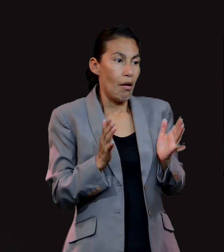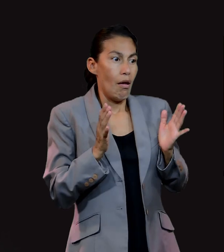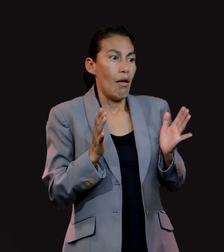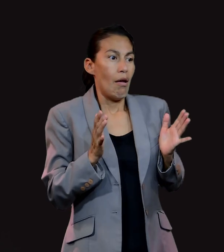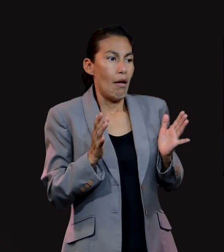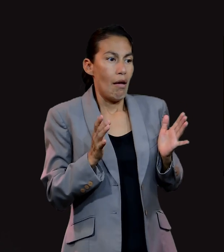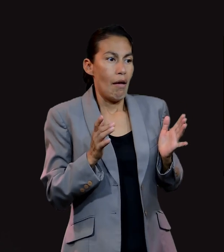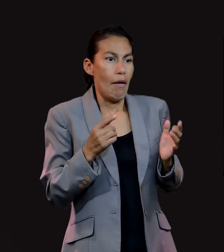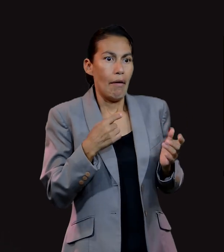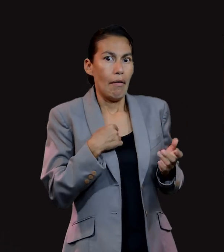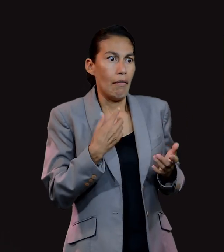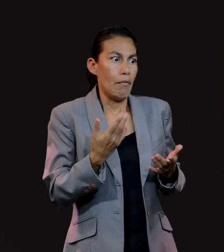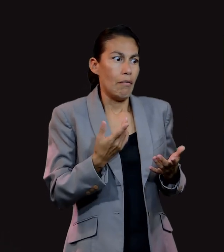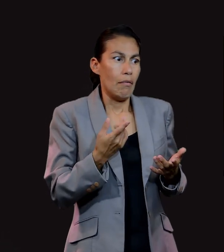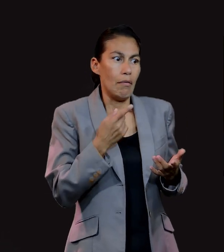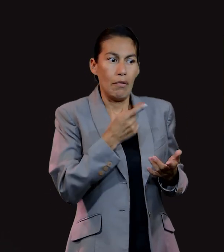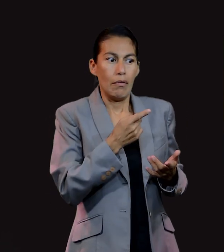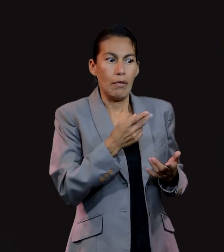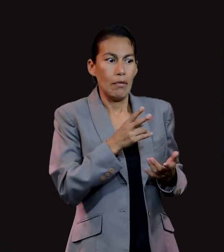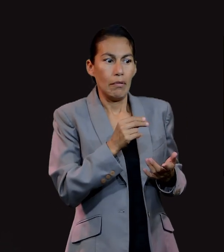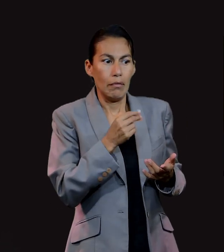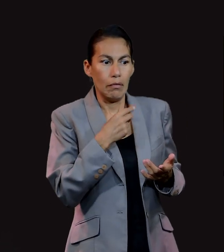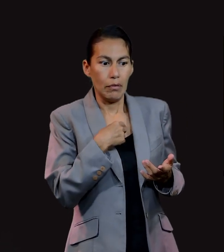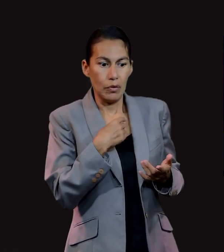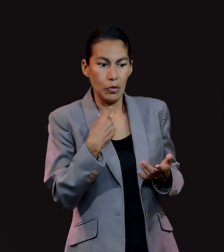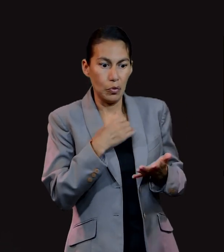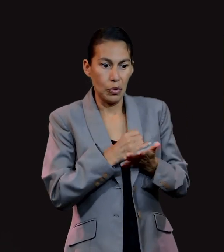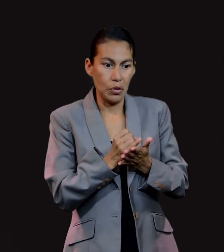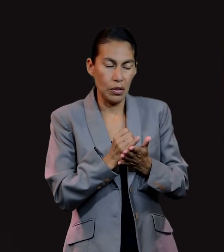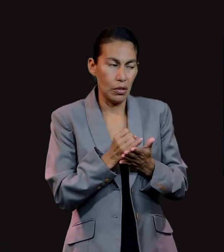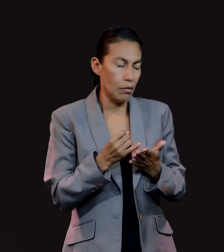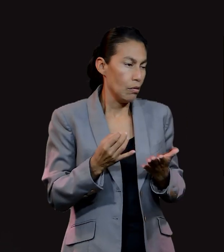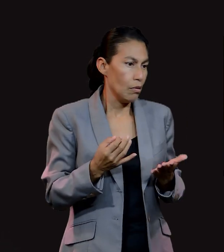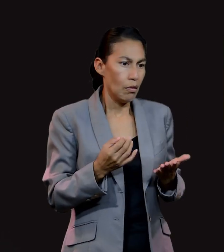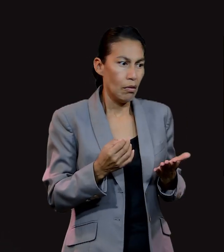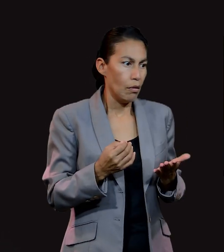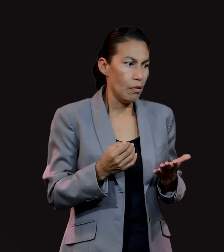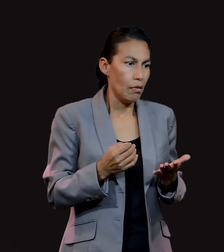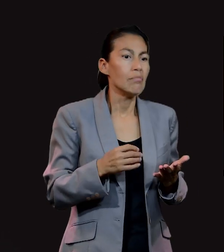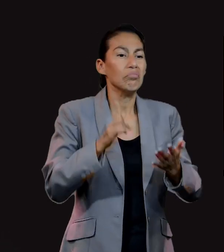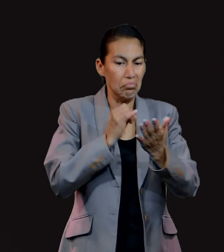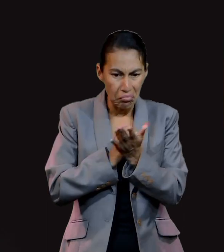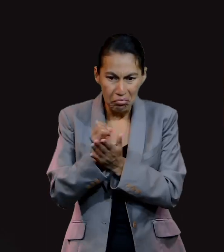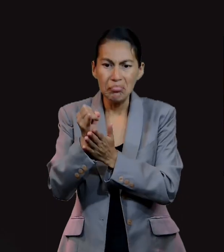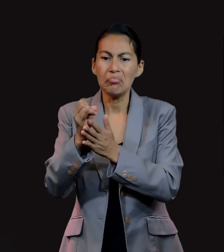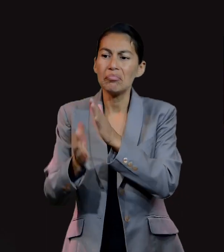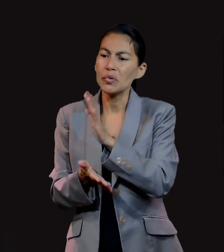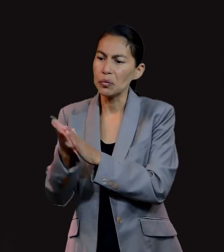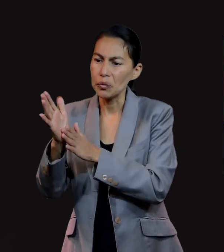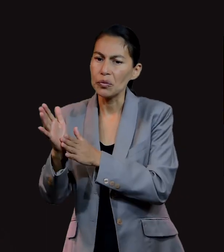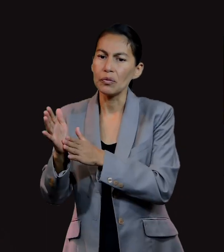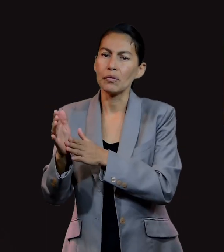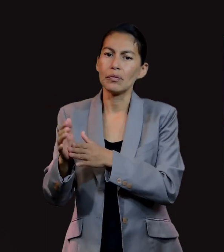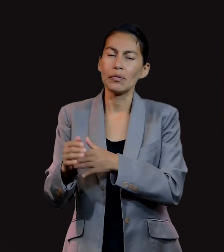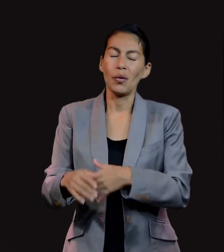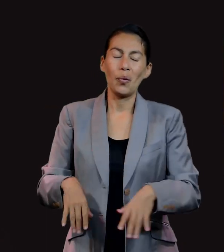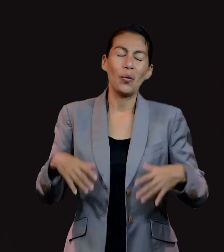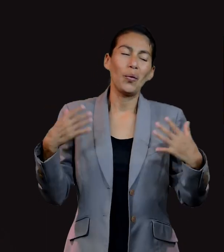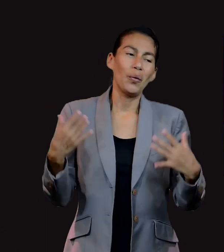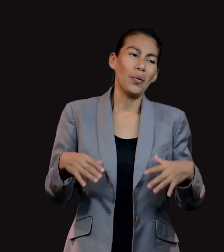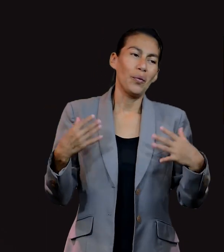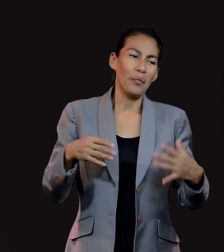yo soy el que tengo que decidir sí o no y entonces ese mismo día me fui a estudiar wow Dios le